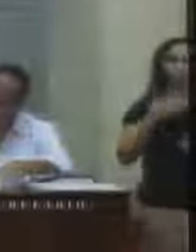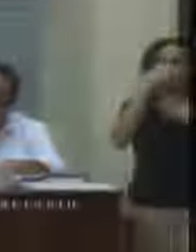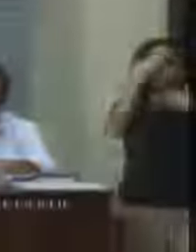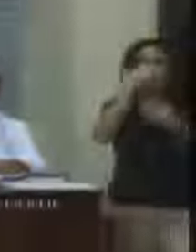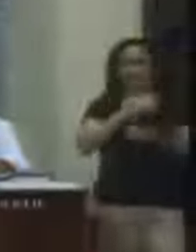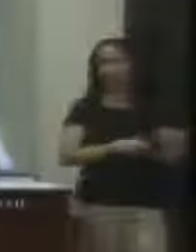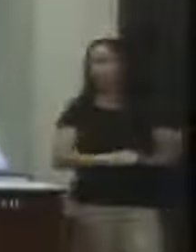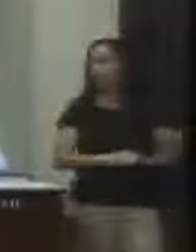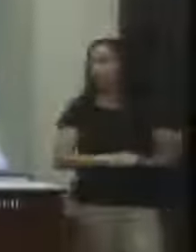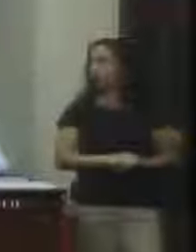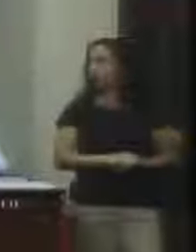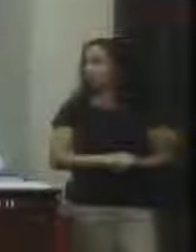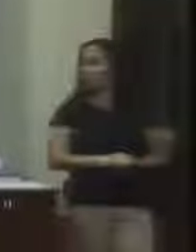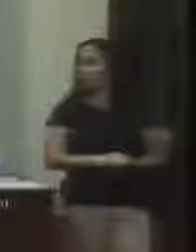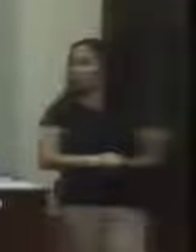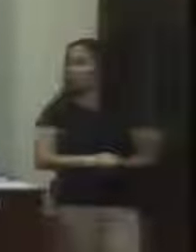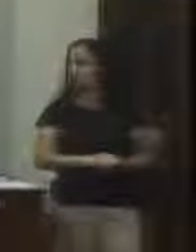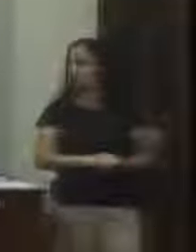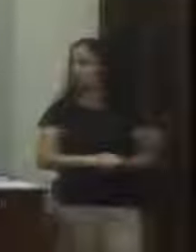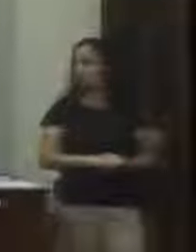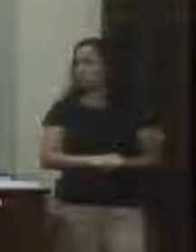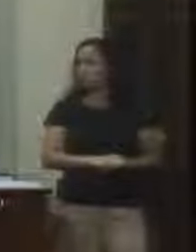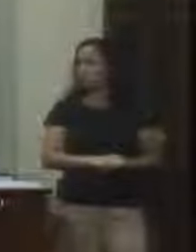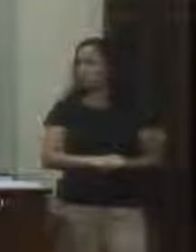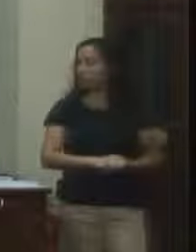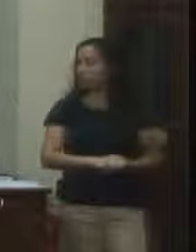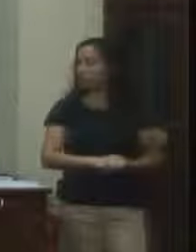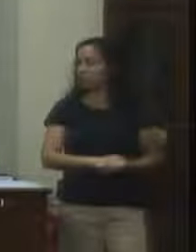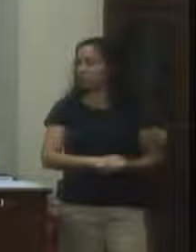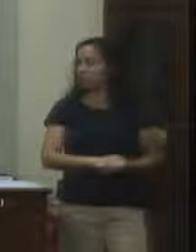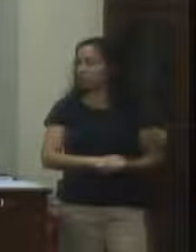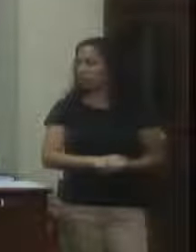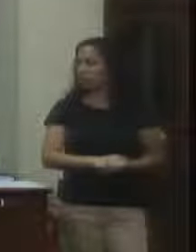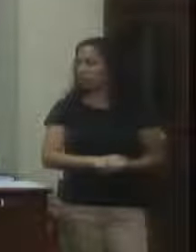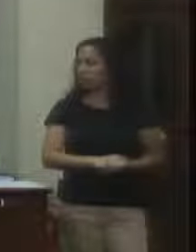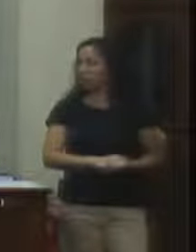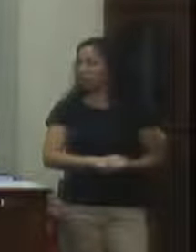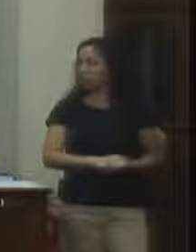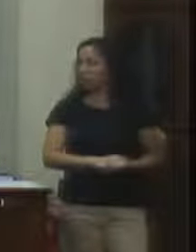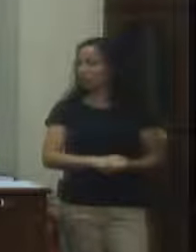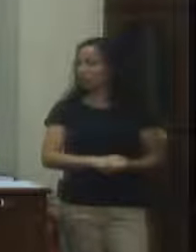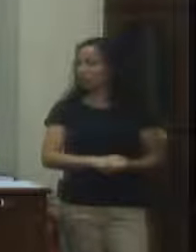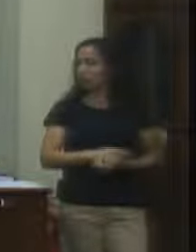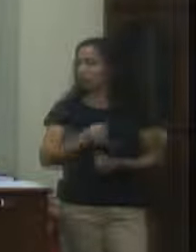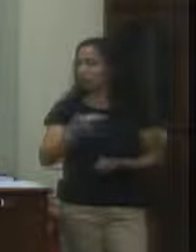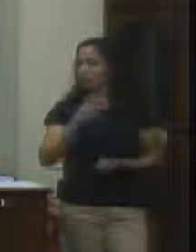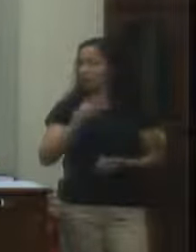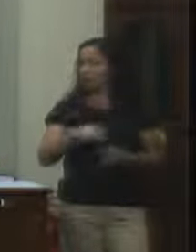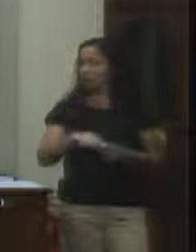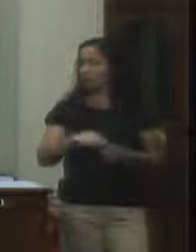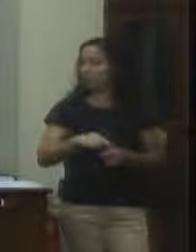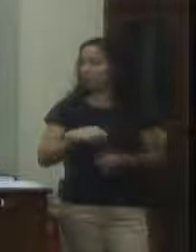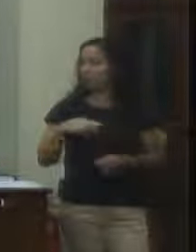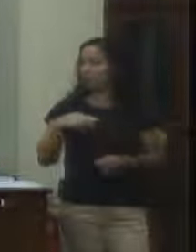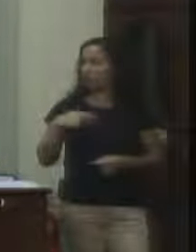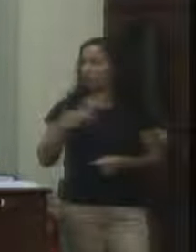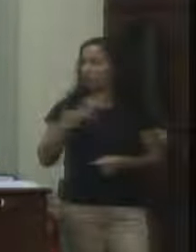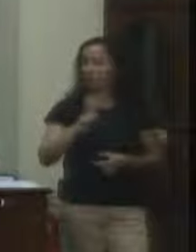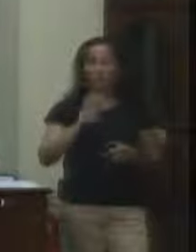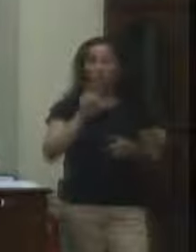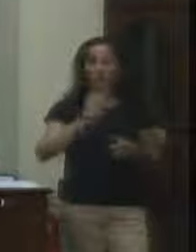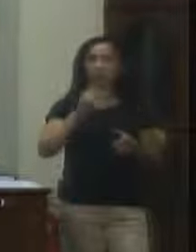Vereador... não, já pediu sim. Espera aí. Vereador Pedro acabou. Não tendo mais quem queira